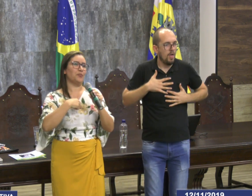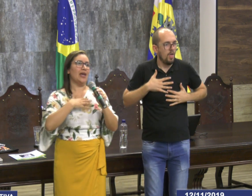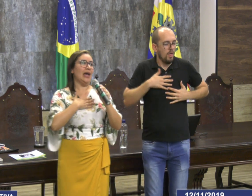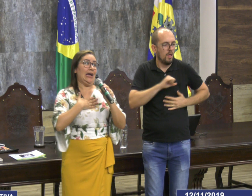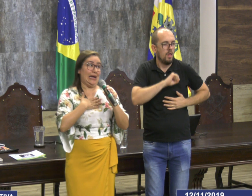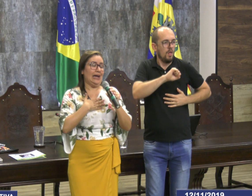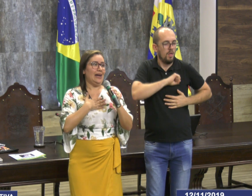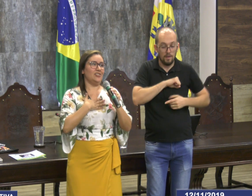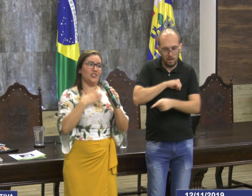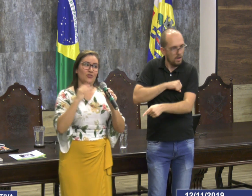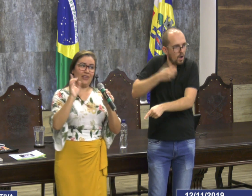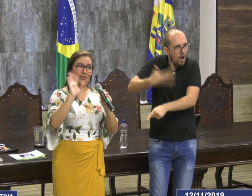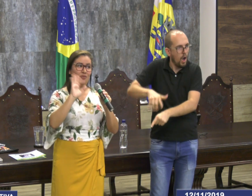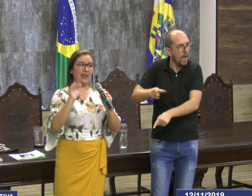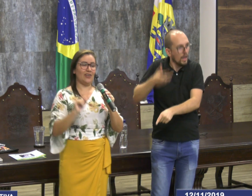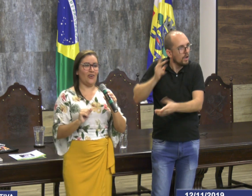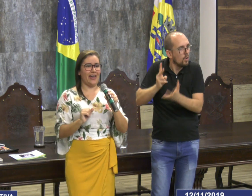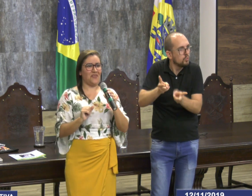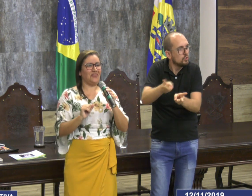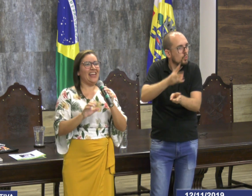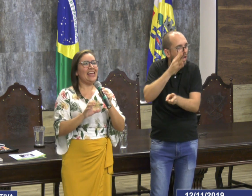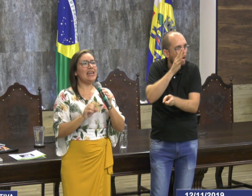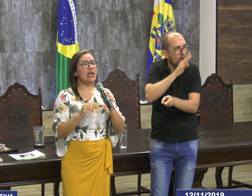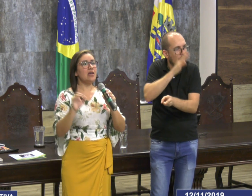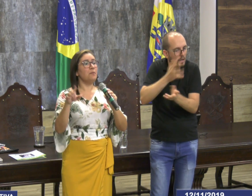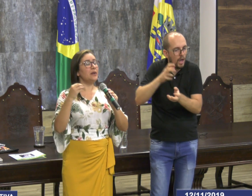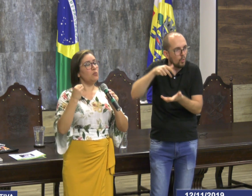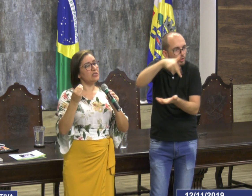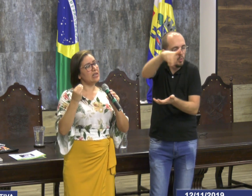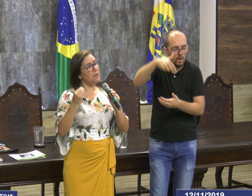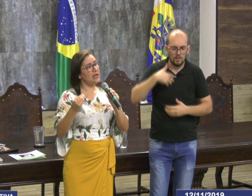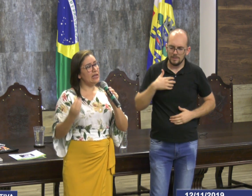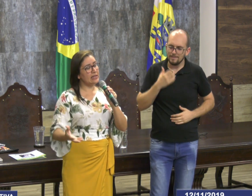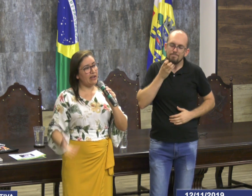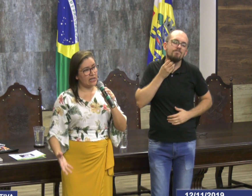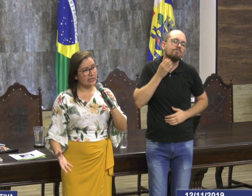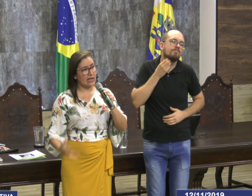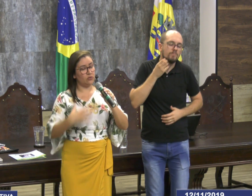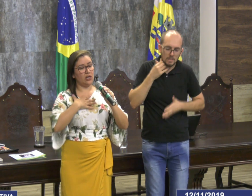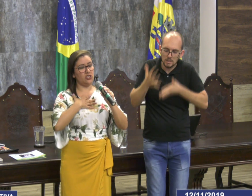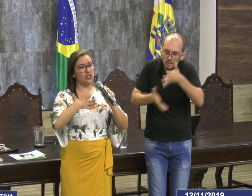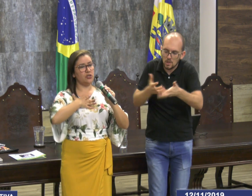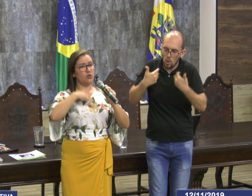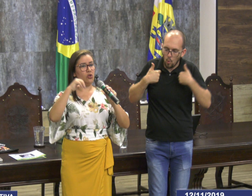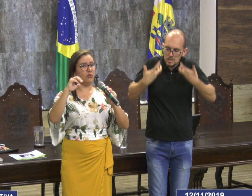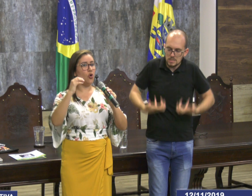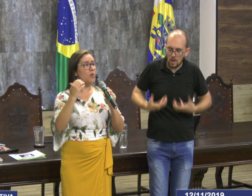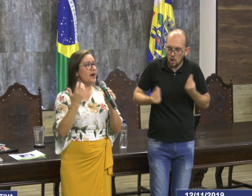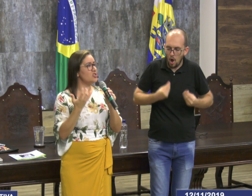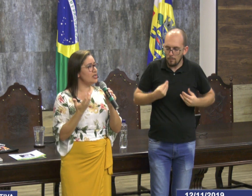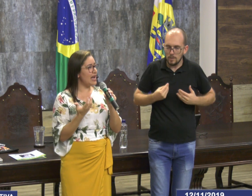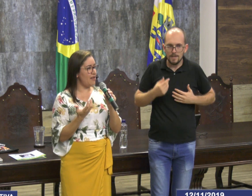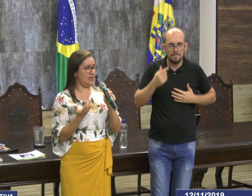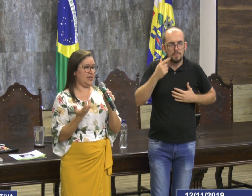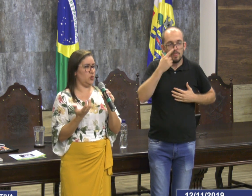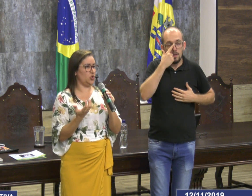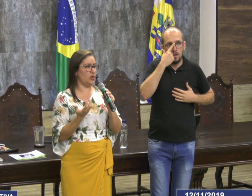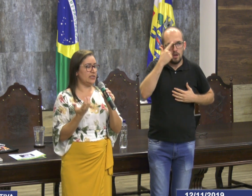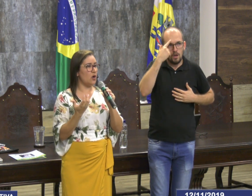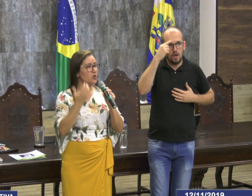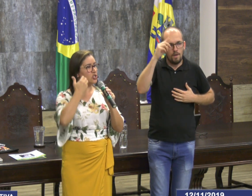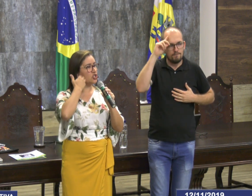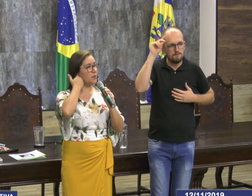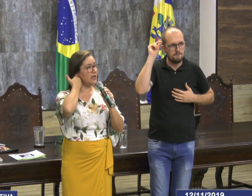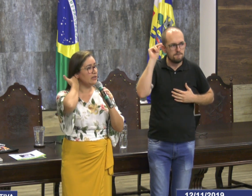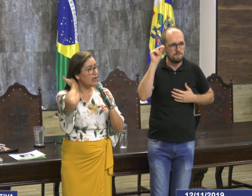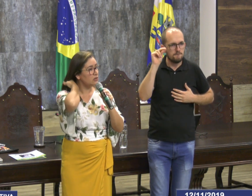Então, a gente não está acostumada a correr. E aí, para mostrar para ele que está cansado, a gente compartilhava as emoções,